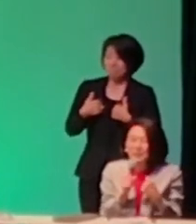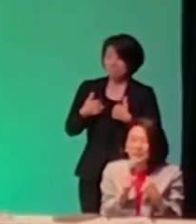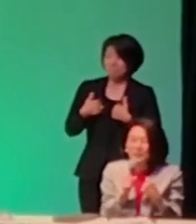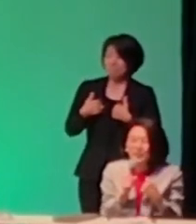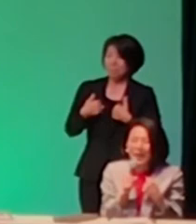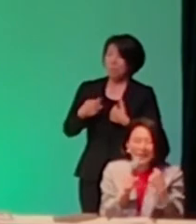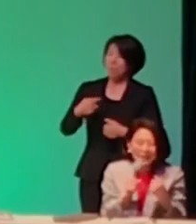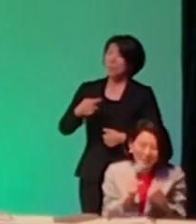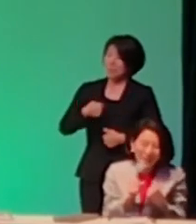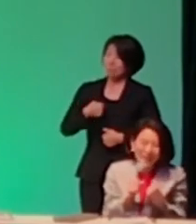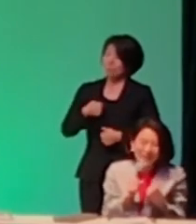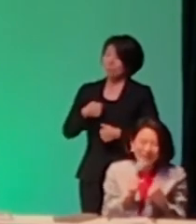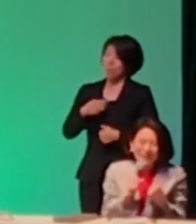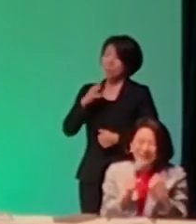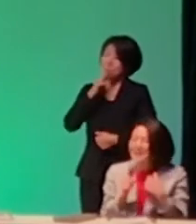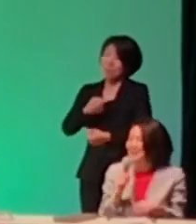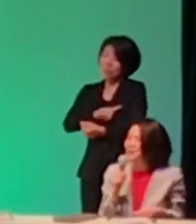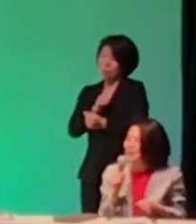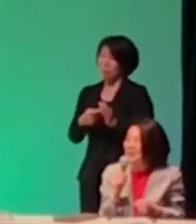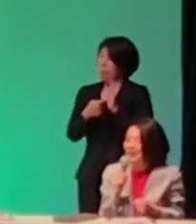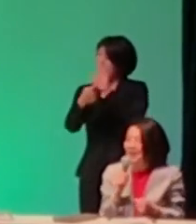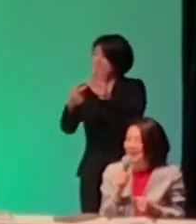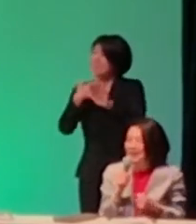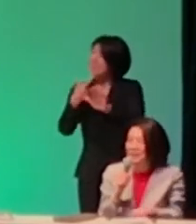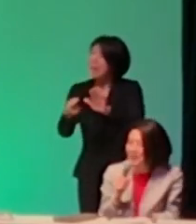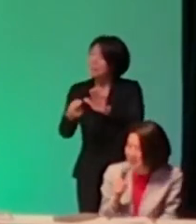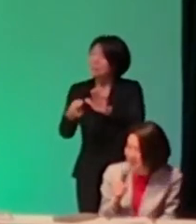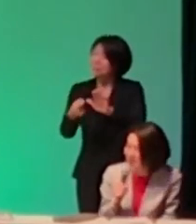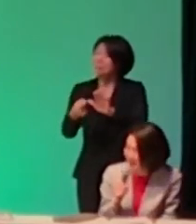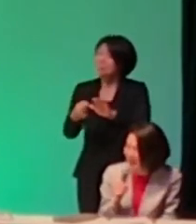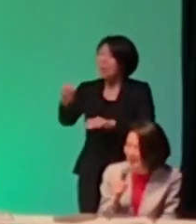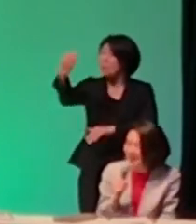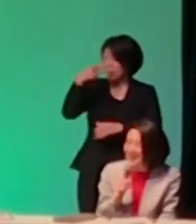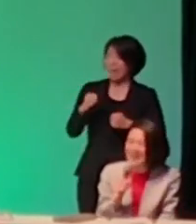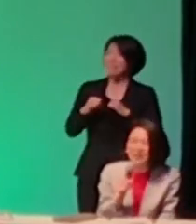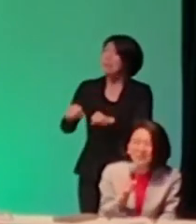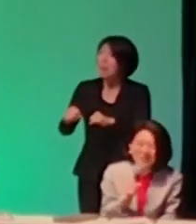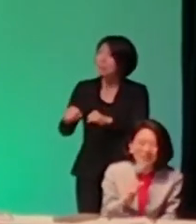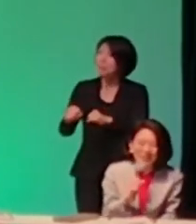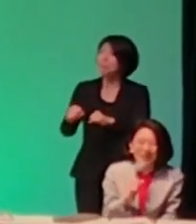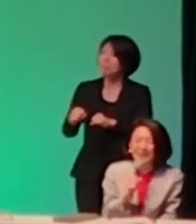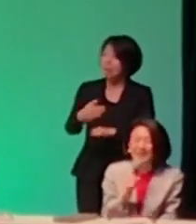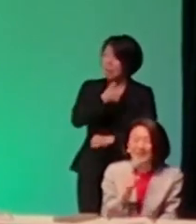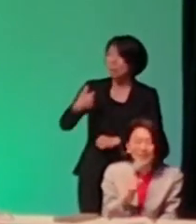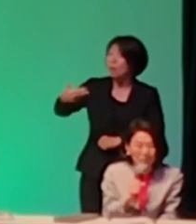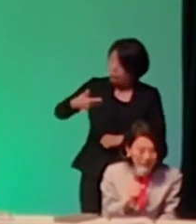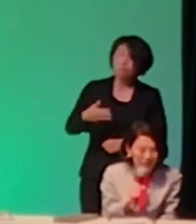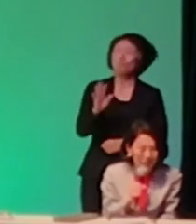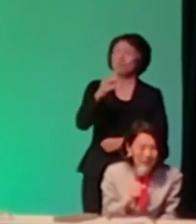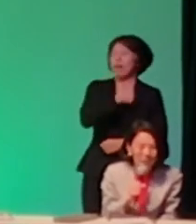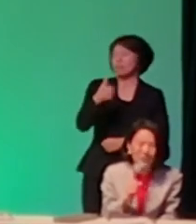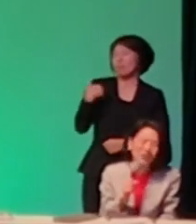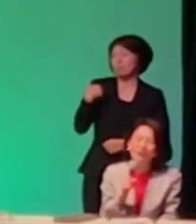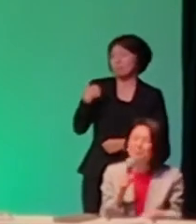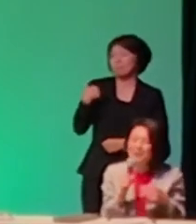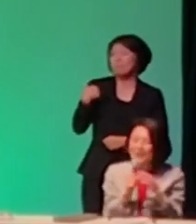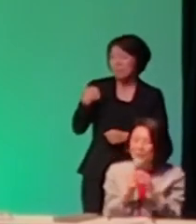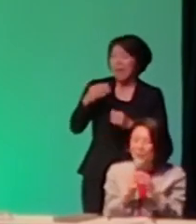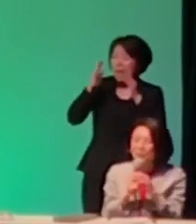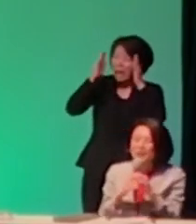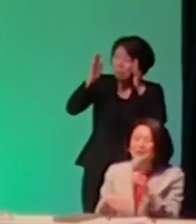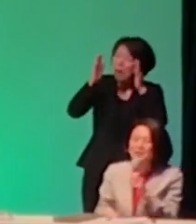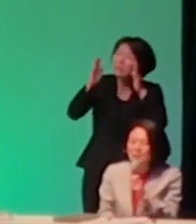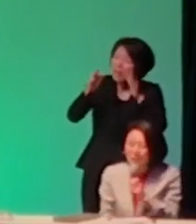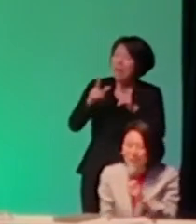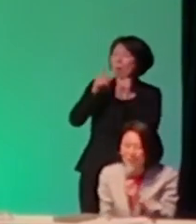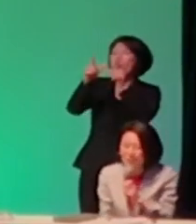の実力を発揮したい、何か頼まれたらやりますと言いたい、大丈夫ですかと聞かれたら大丈夫ですと、ちょっと頑張って